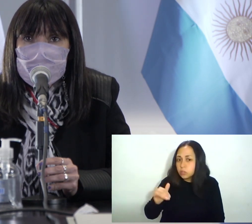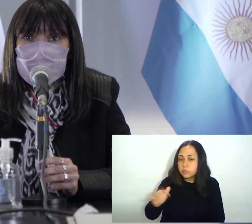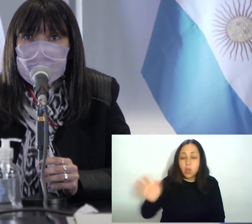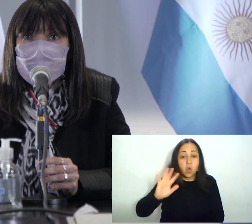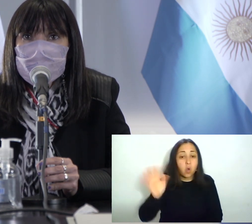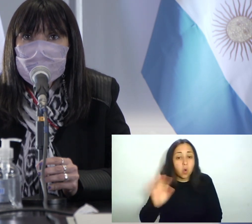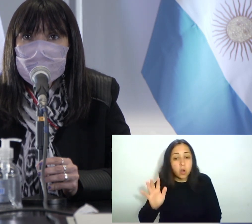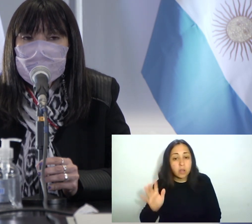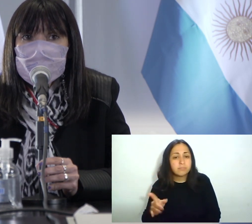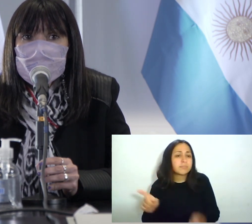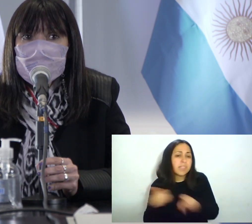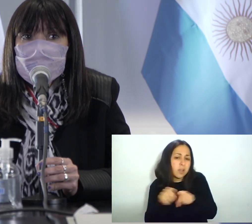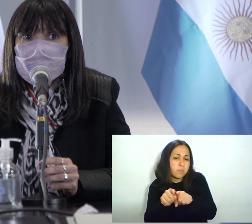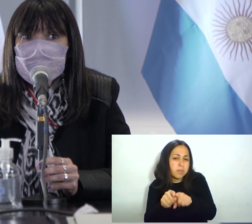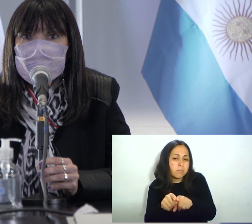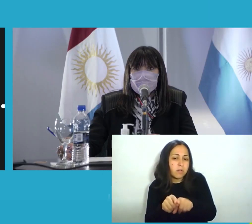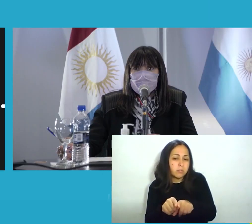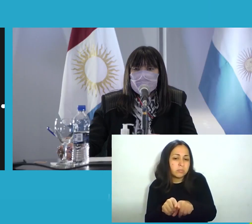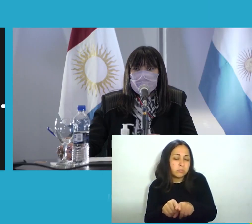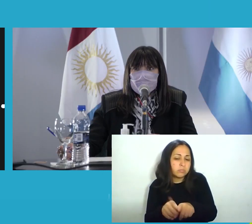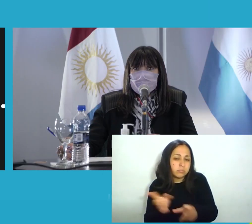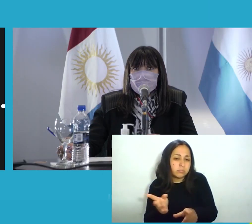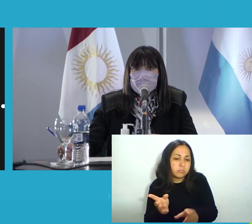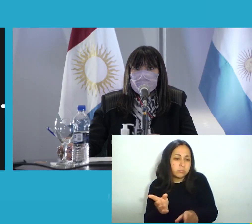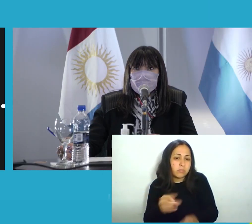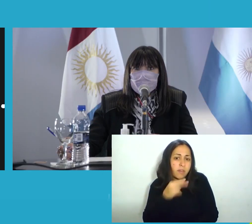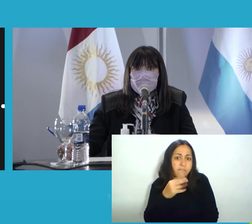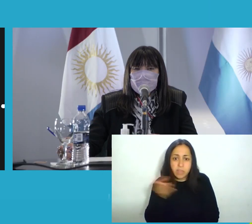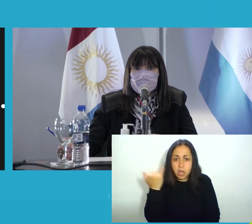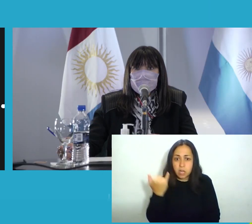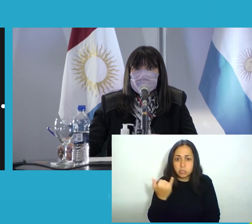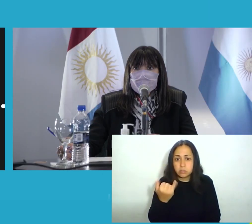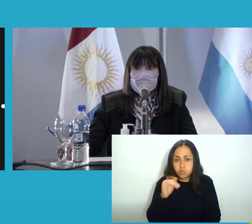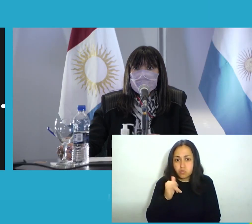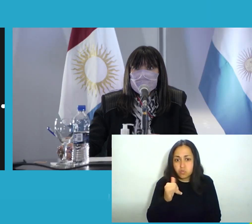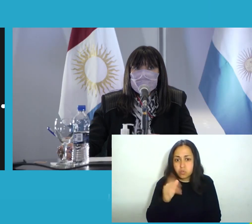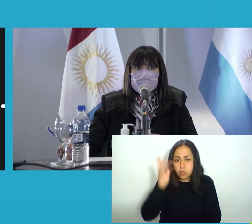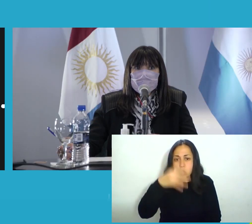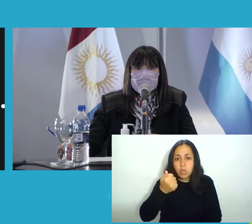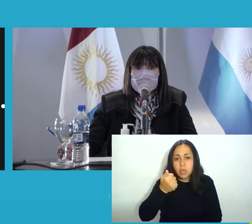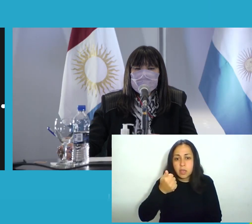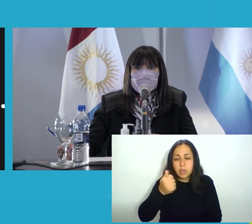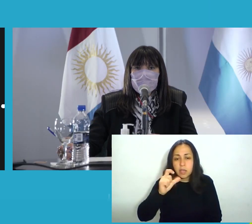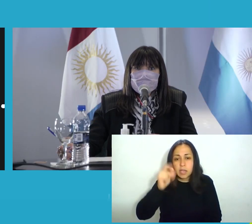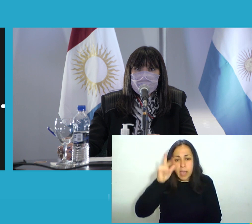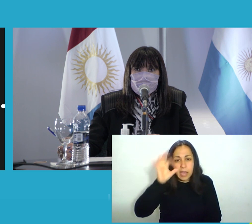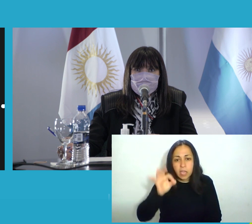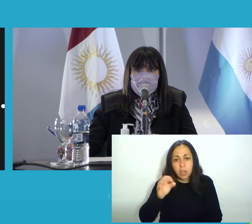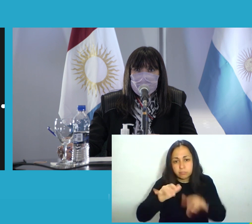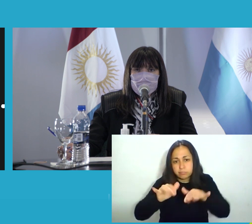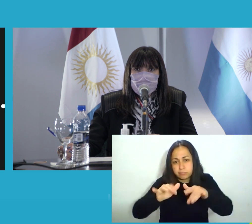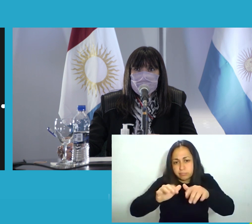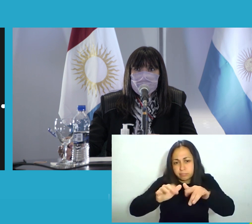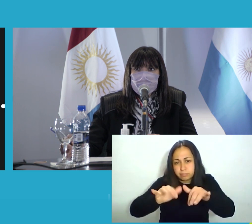¿Sí? Hola, sí, lo mismo. Quería decir esto de que no se habló, de que el viernes hubo un hackeo en la audiencia. Bien, sí,